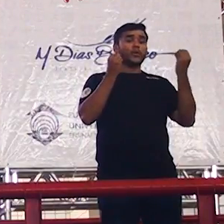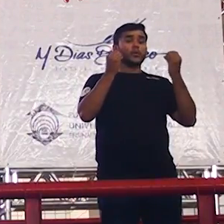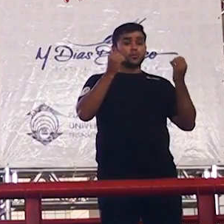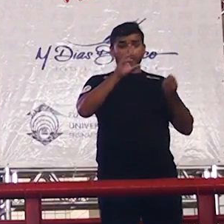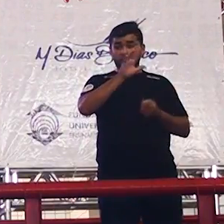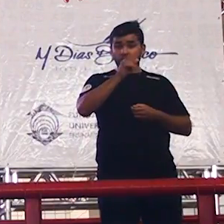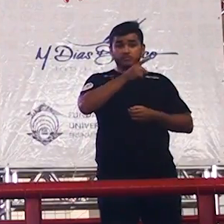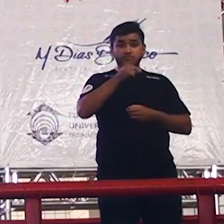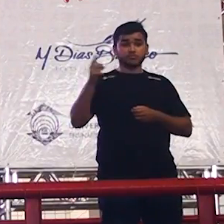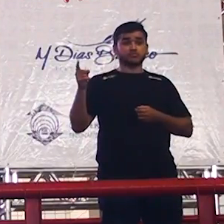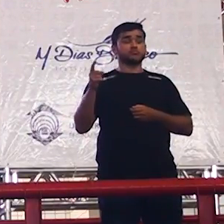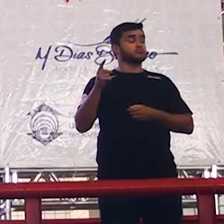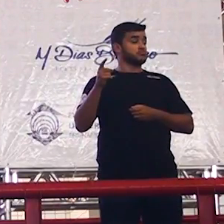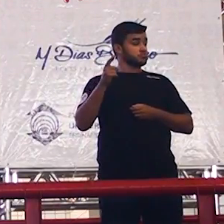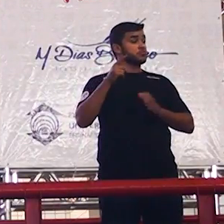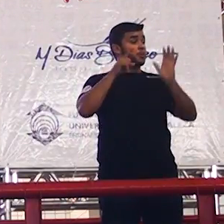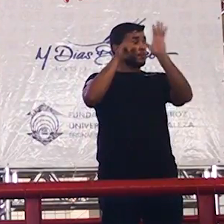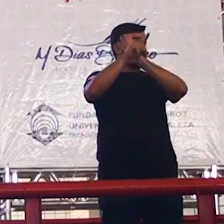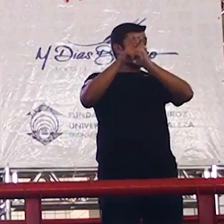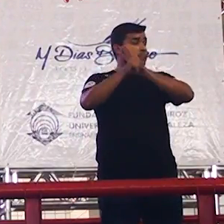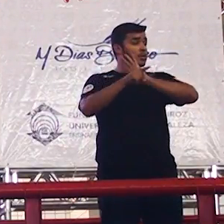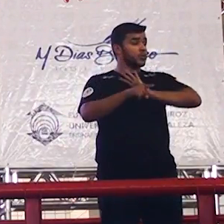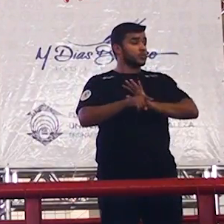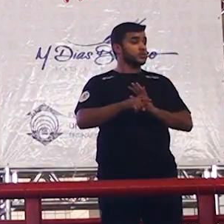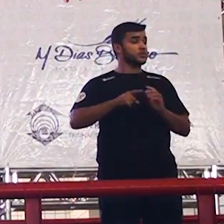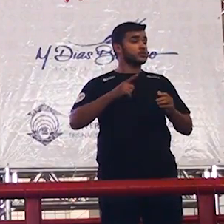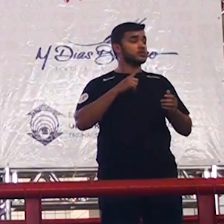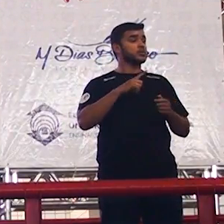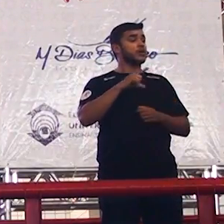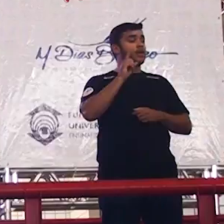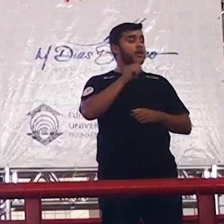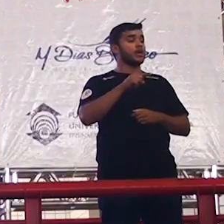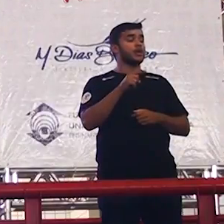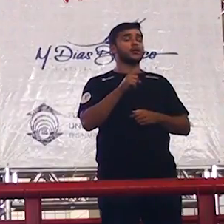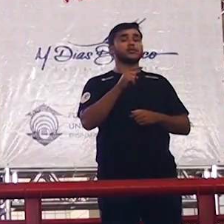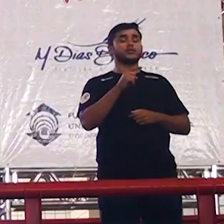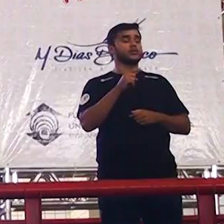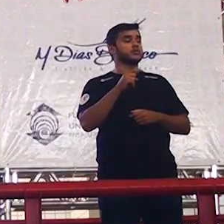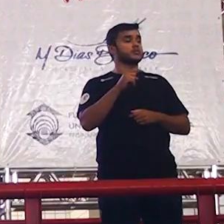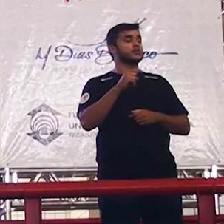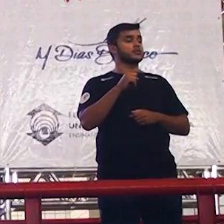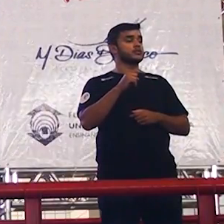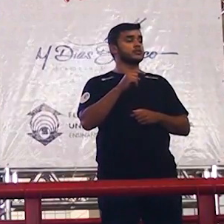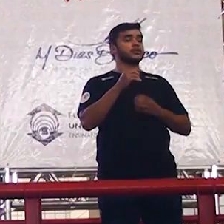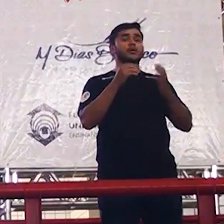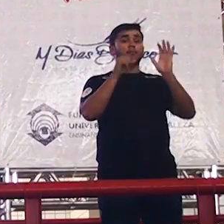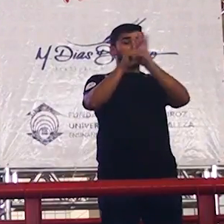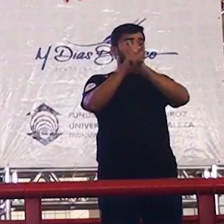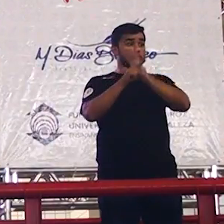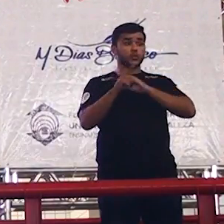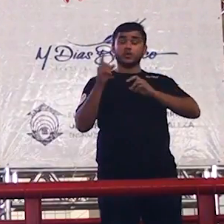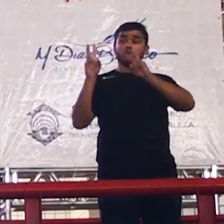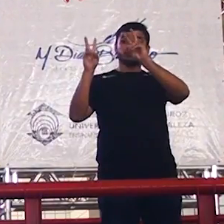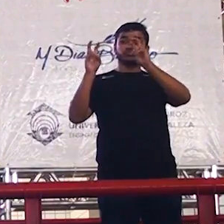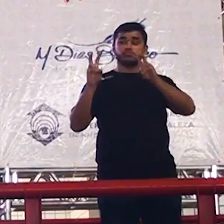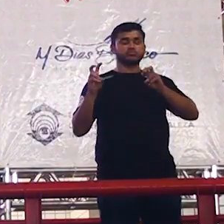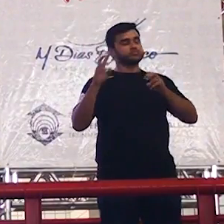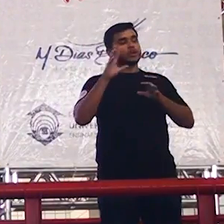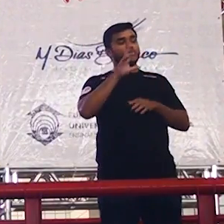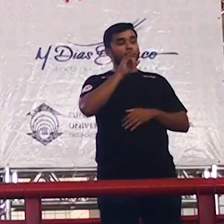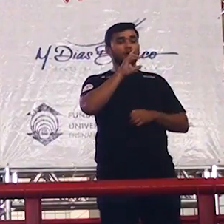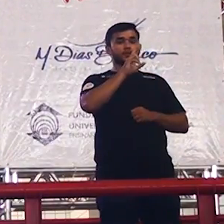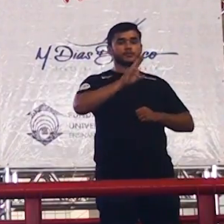der tempo, claro, onde você resolve por conta destas definições. Tá bom?